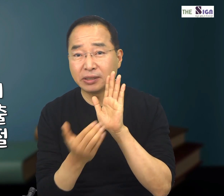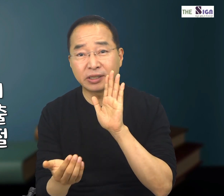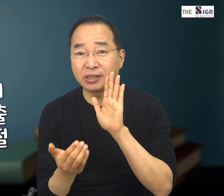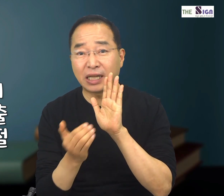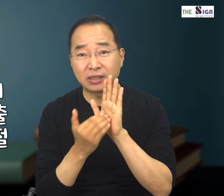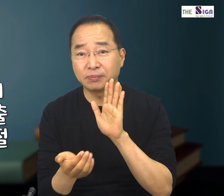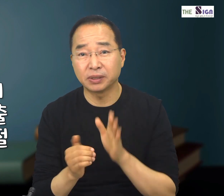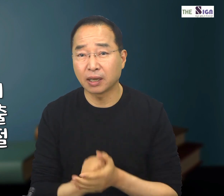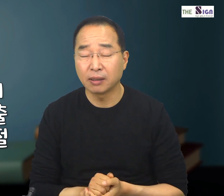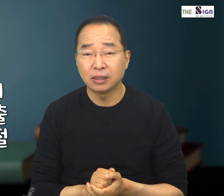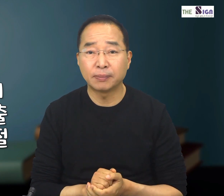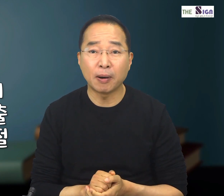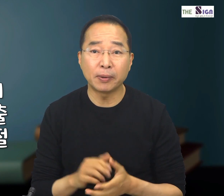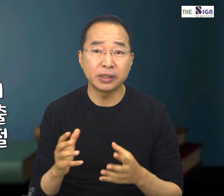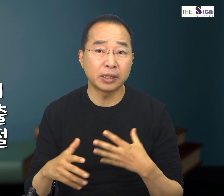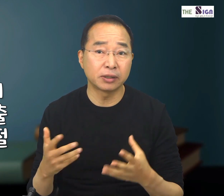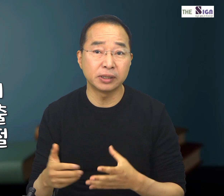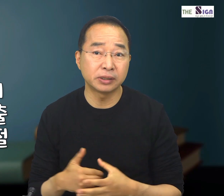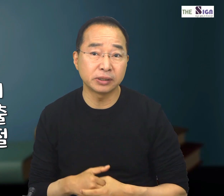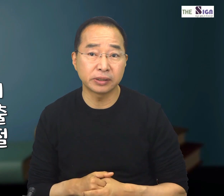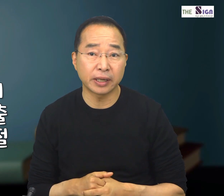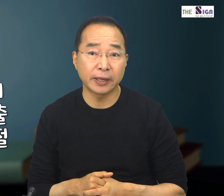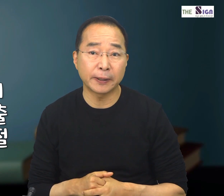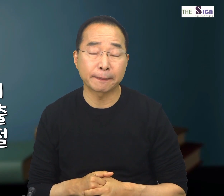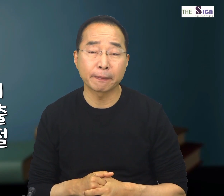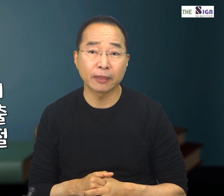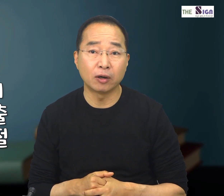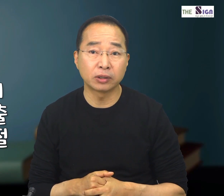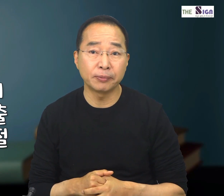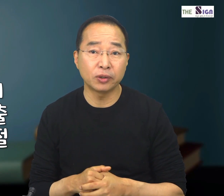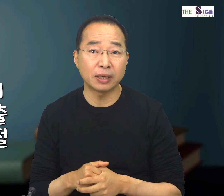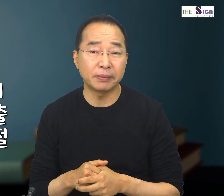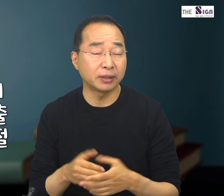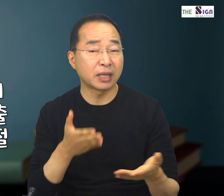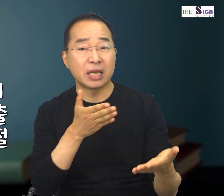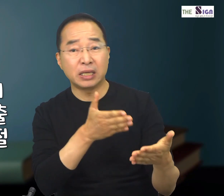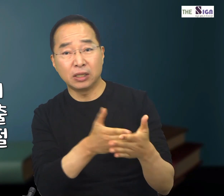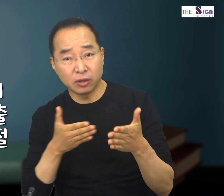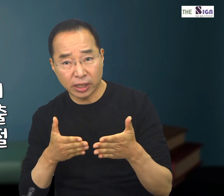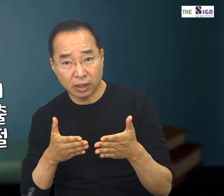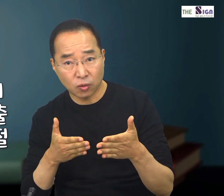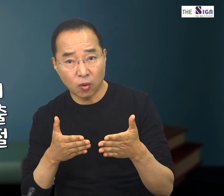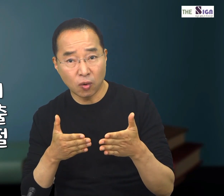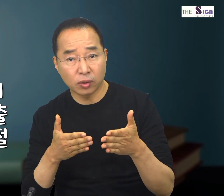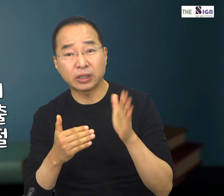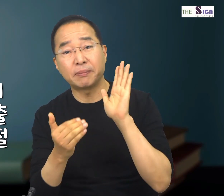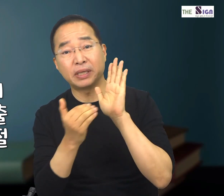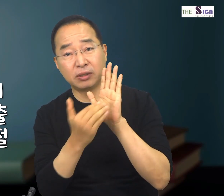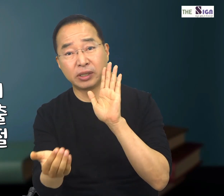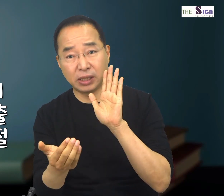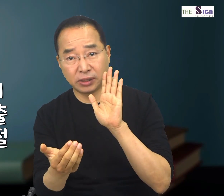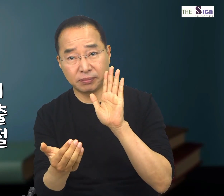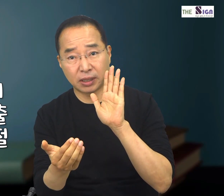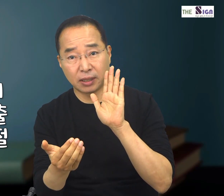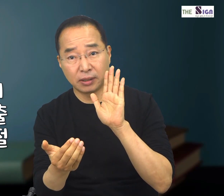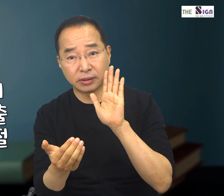쓰지는 않습니다. 법원이나 이렇게 쓸 때 어떤 표현이냐면 이런 게 있고 그 다음에 이런 게 있습니다. 자,